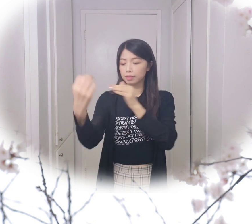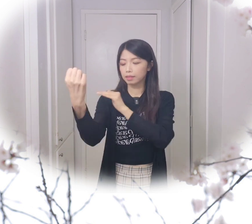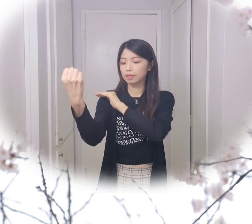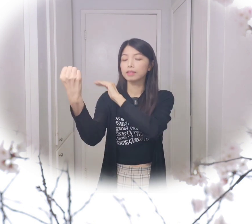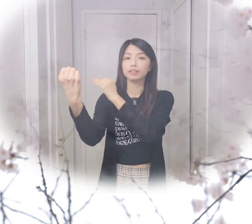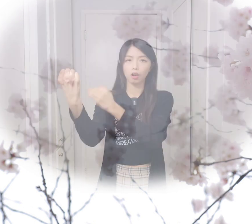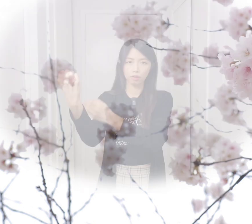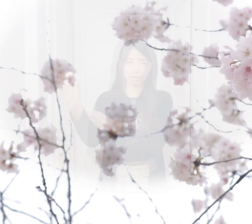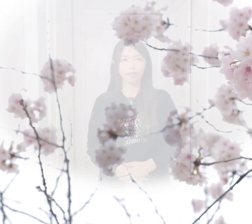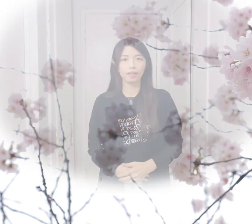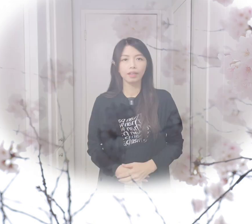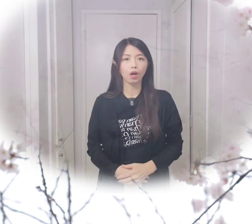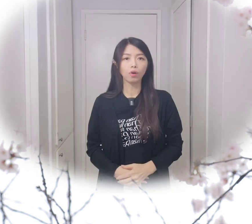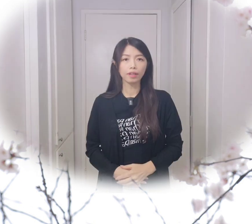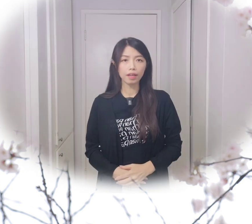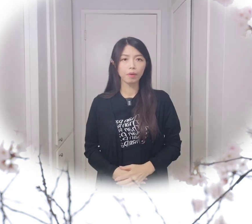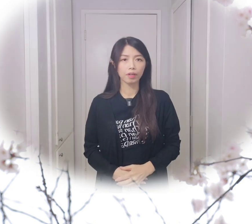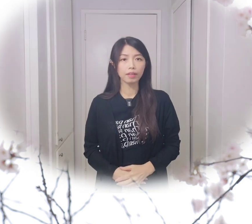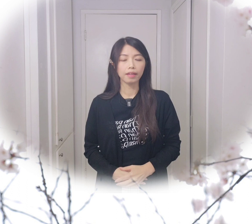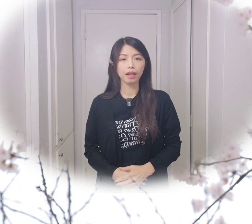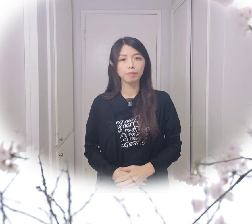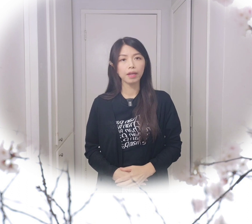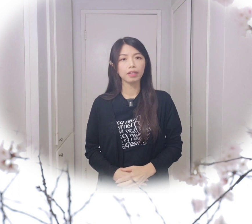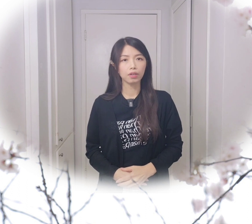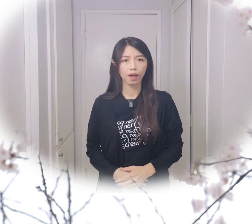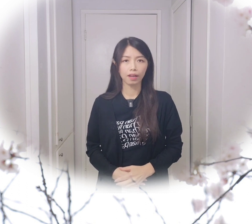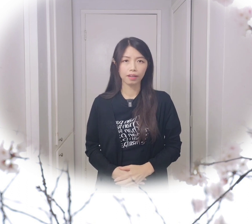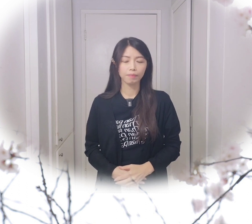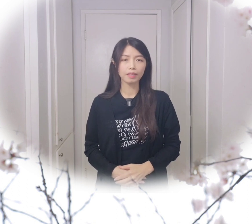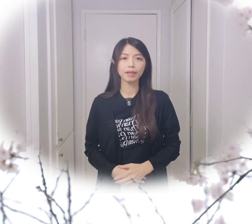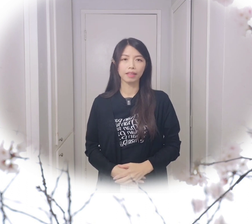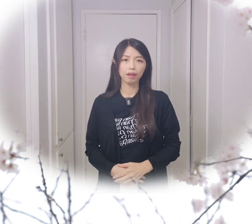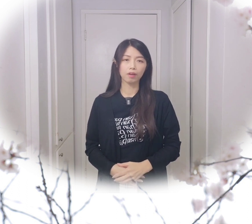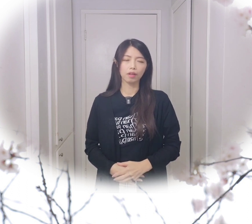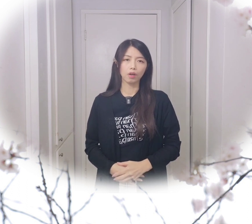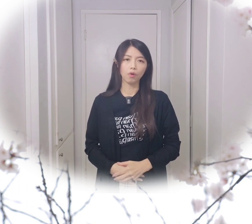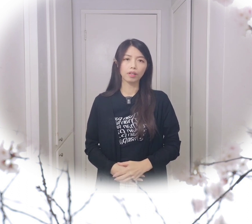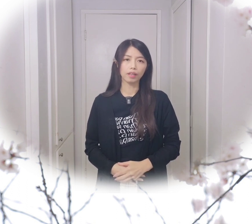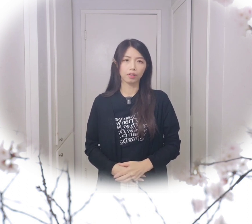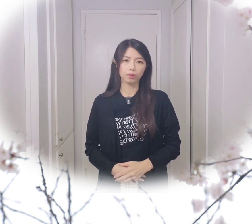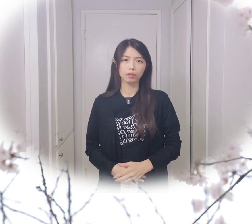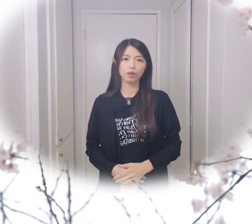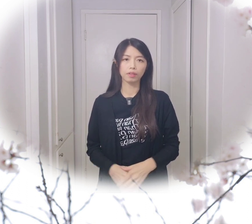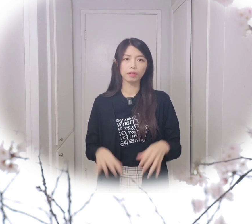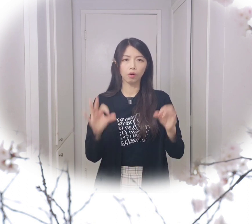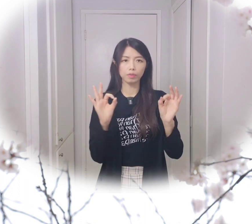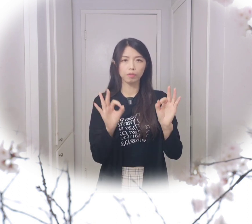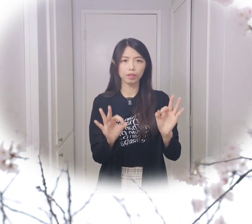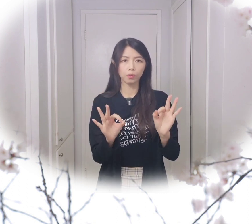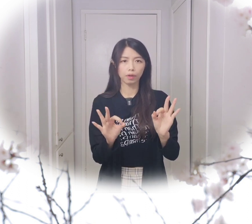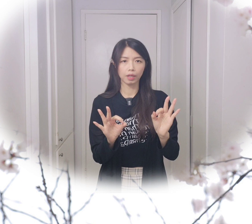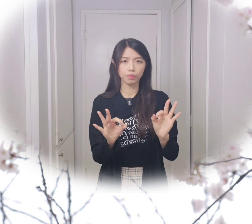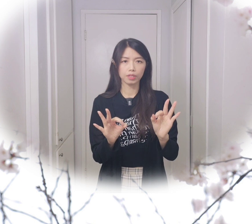능력 영원한 생명이 내 삶의 이유라 마지막인데요. 영원하다 이런 뜻의 수어는